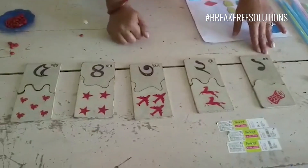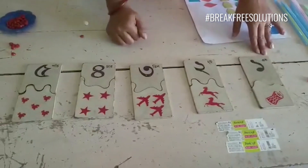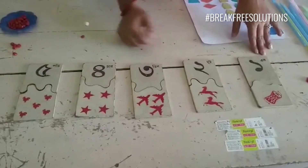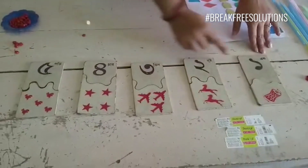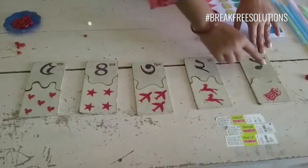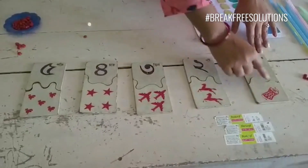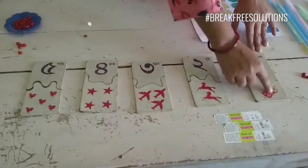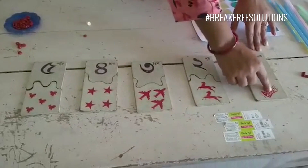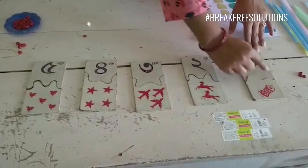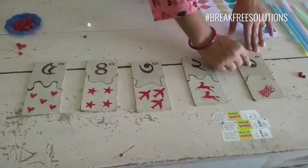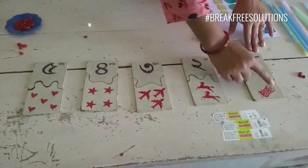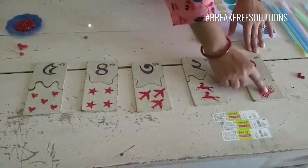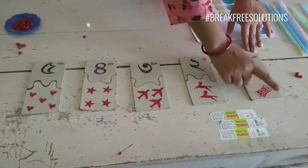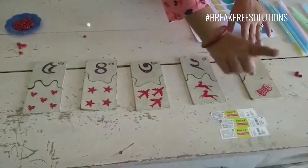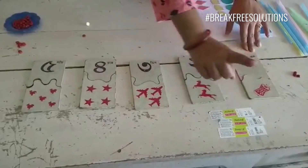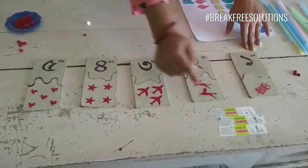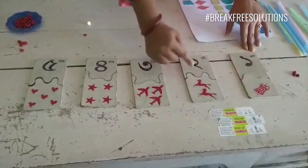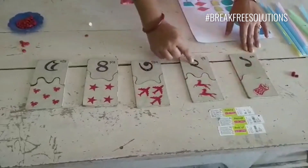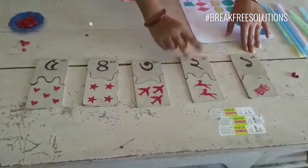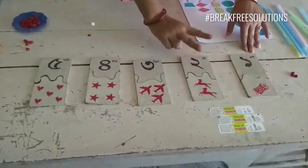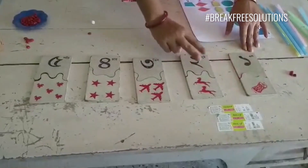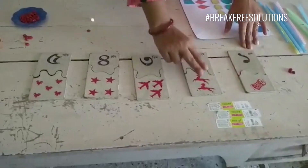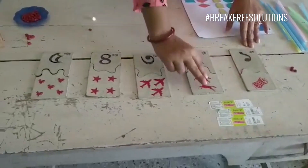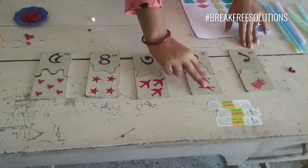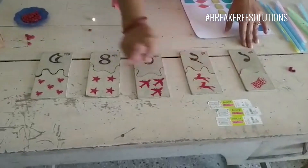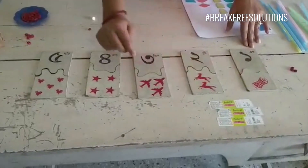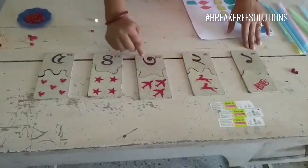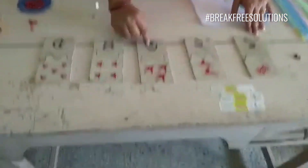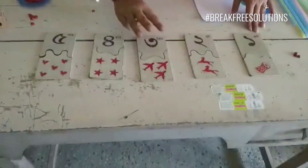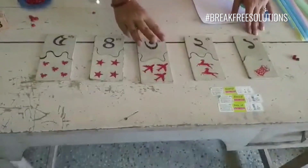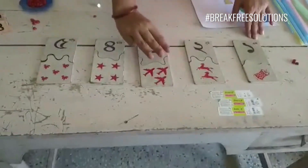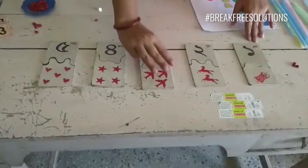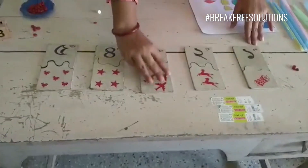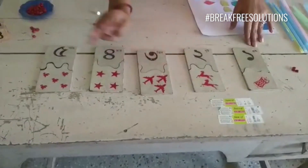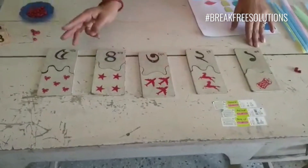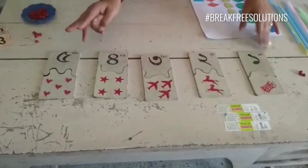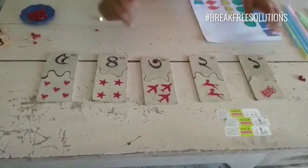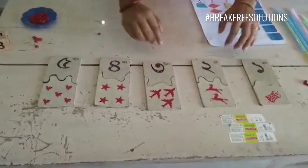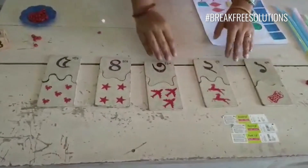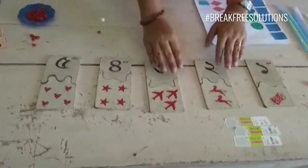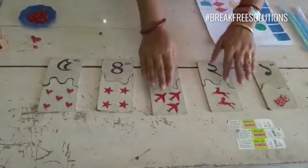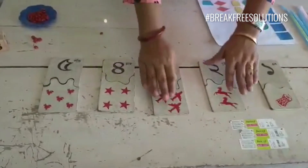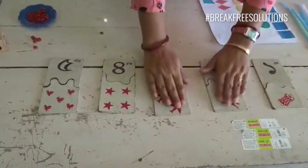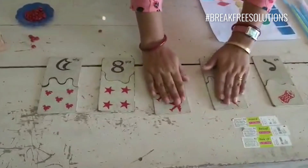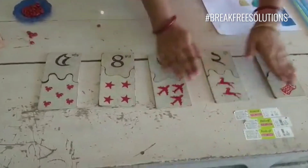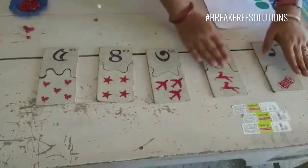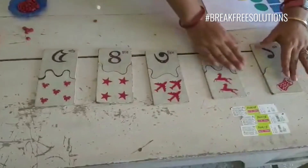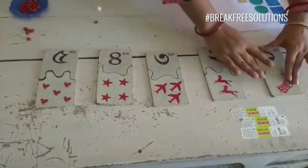না। তখন আমরা এই একের সাথে একটা ছবি, দুইয়ের সাথে দুটো ছবি, তিনের সাথে তিনটা ছবি। এবারে আমি হয়তো বাচ্চাকে বললাম যে